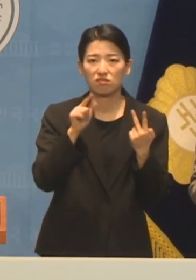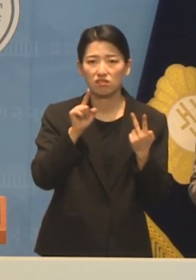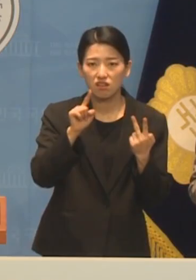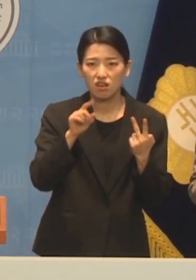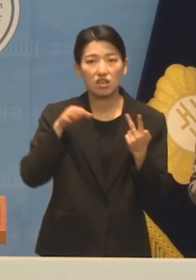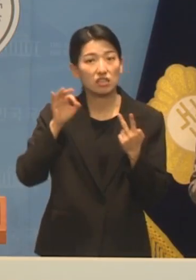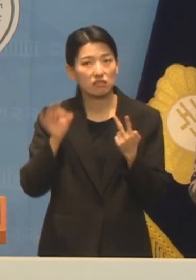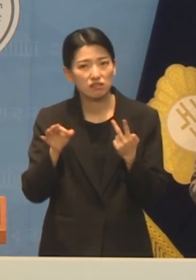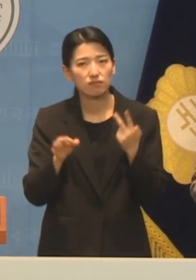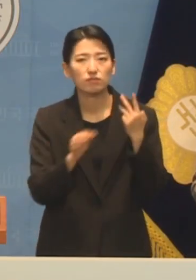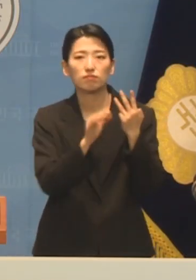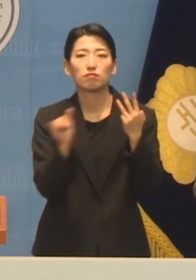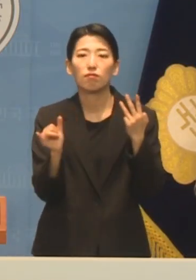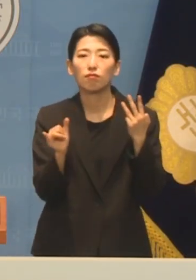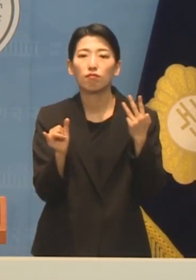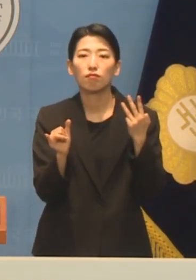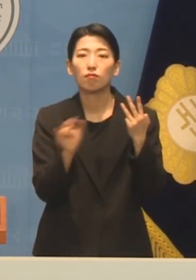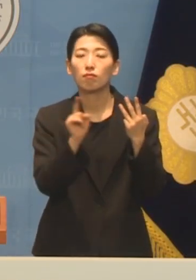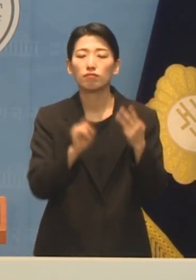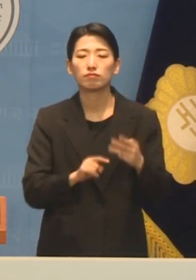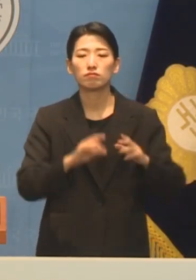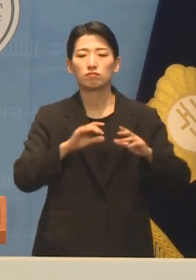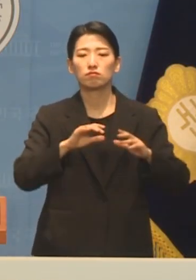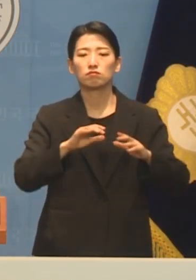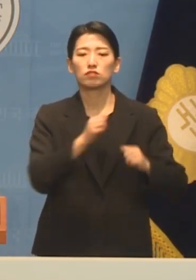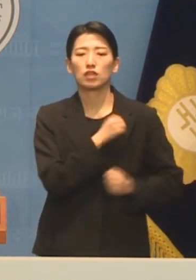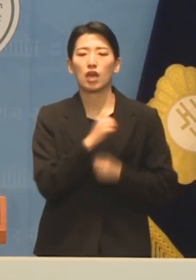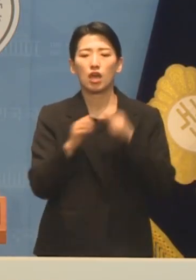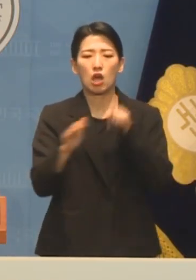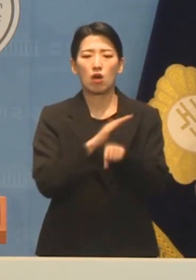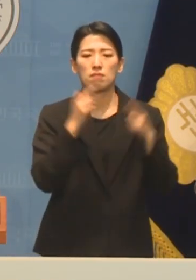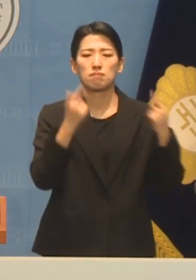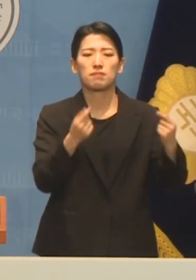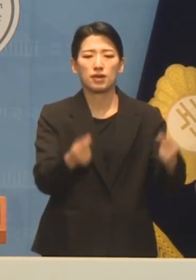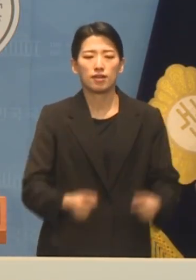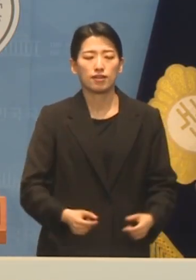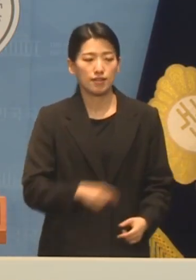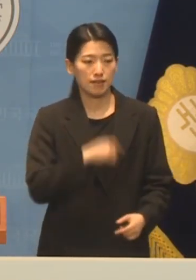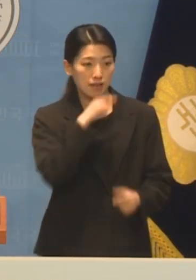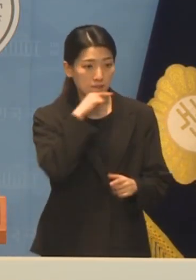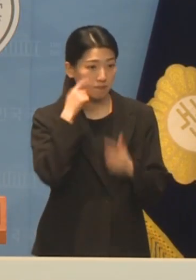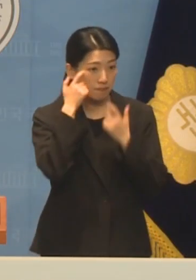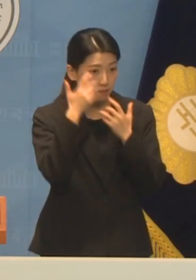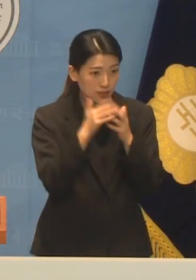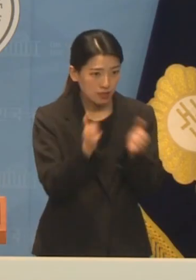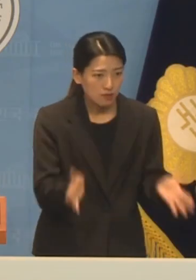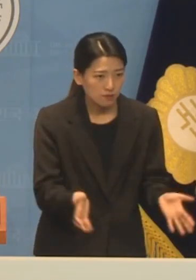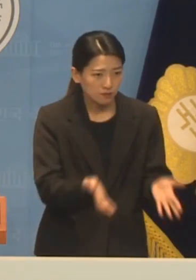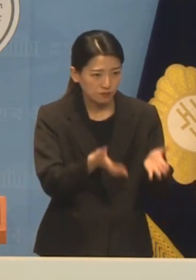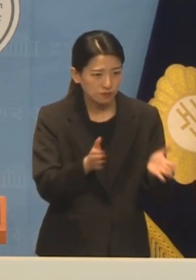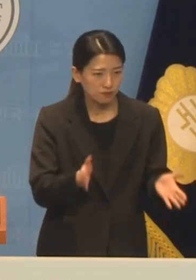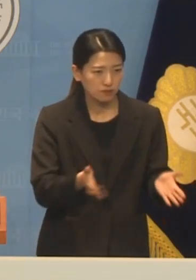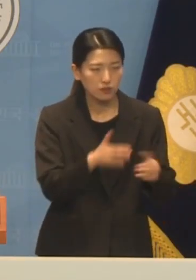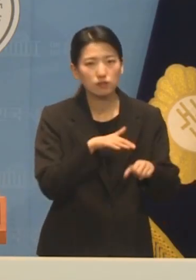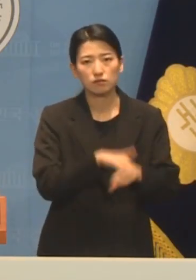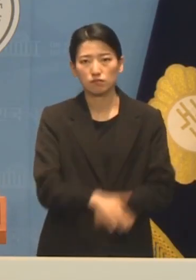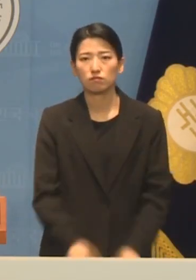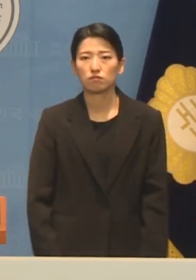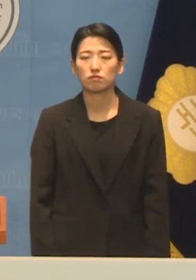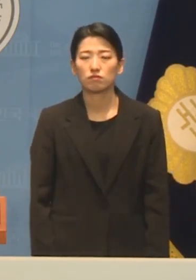여당 국회의원들은 지금도 계엄의 정당성을 주장하며 극우 지지 세력을 선동하고 있습니다.